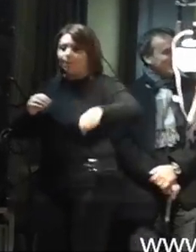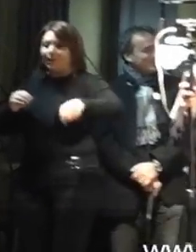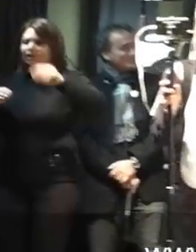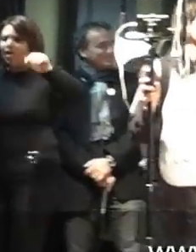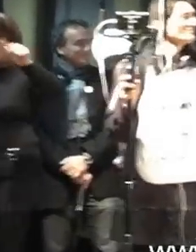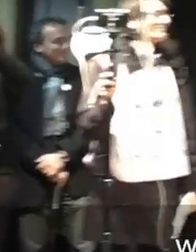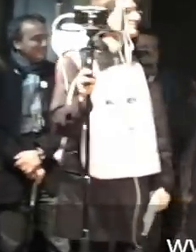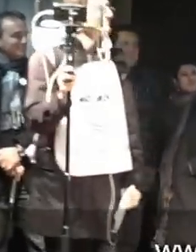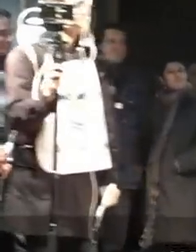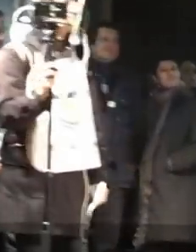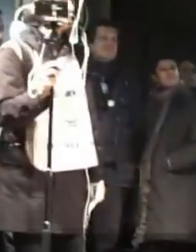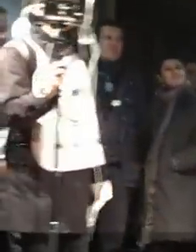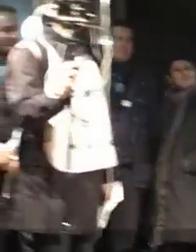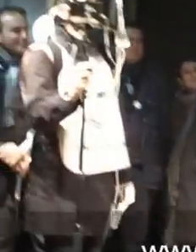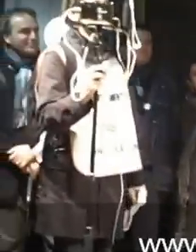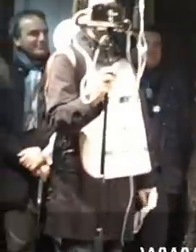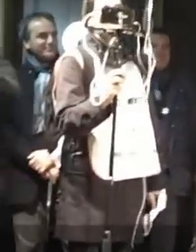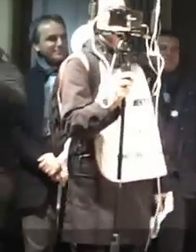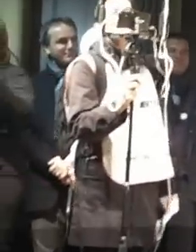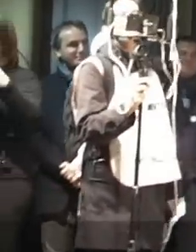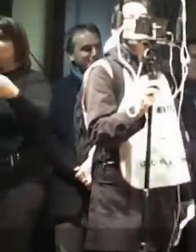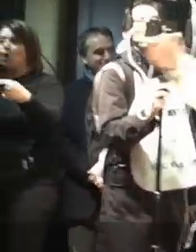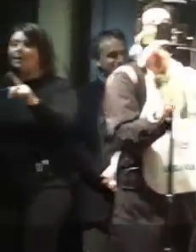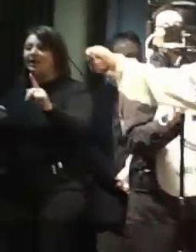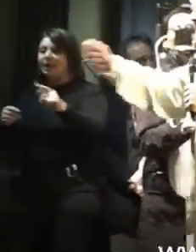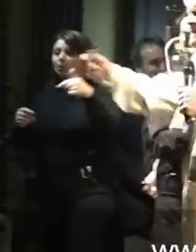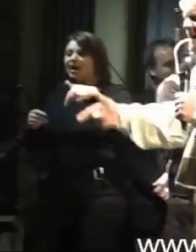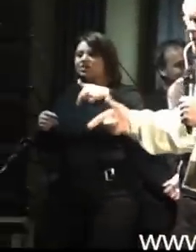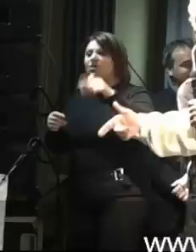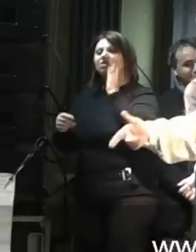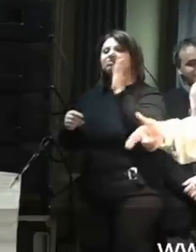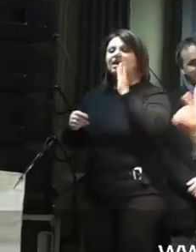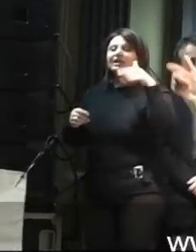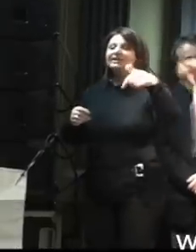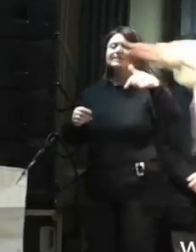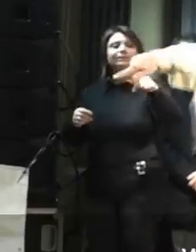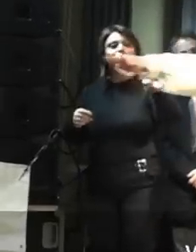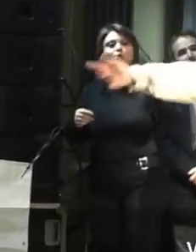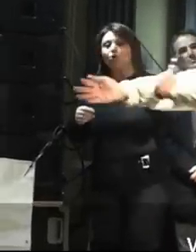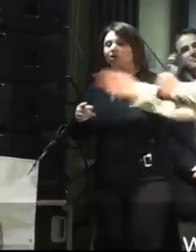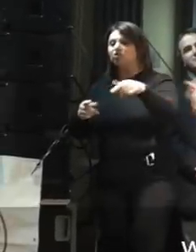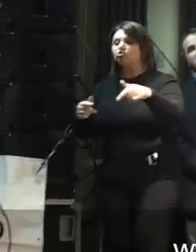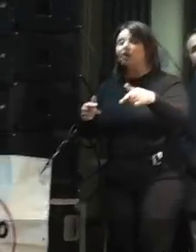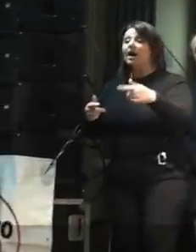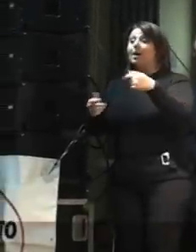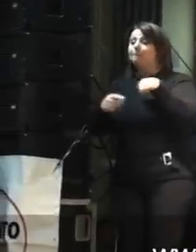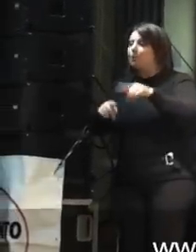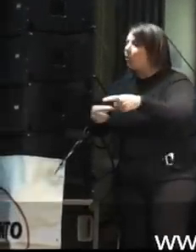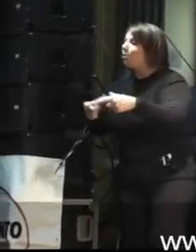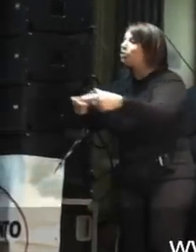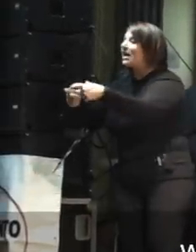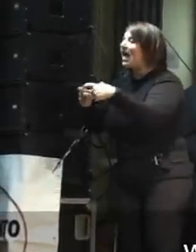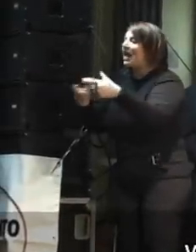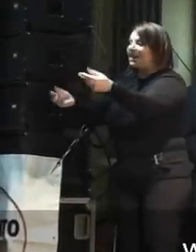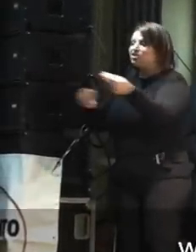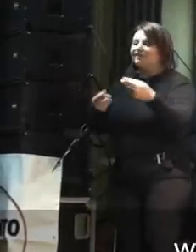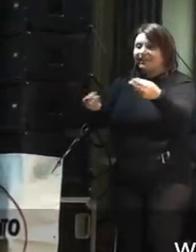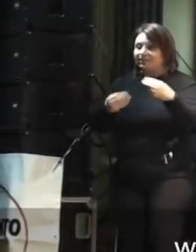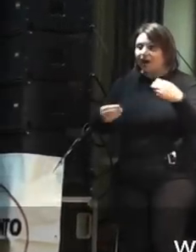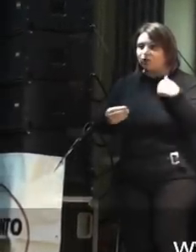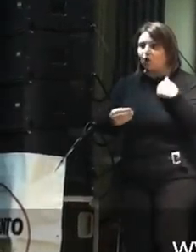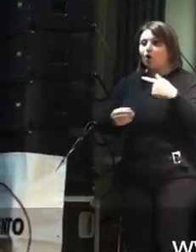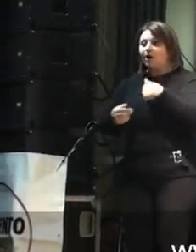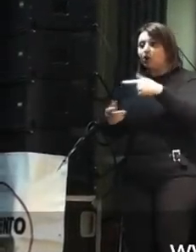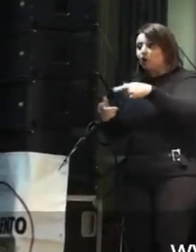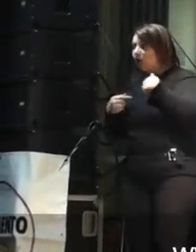l'abbiamo affittato, ci mettiamo il gasolio, che non lo paghiamo neanche il gasolio, andiamo dal distributore, abbiamo le mozzarelle che ci avete dato e lui invece di farci il